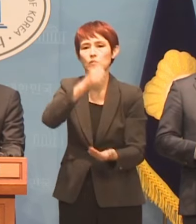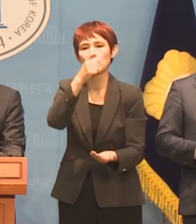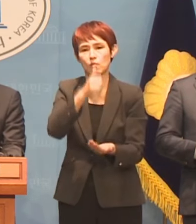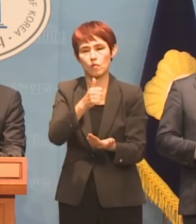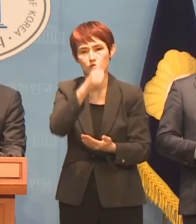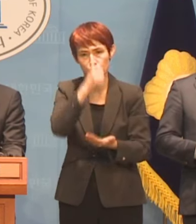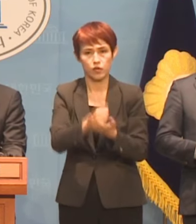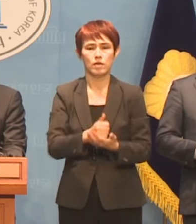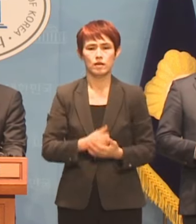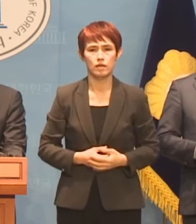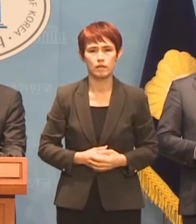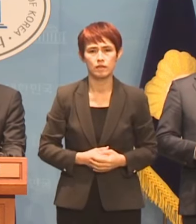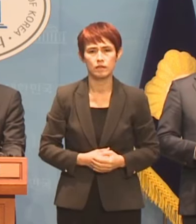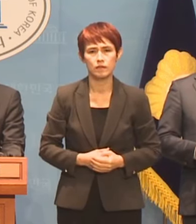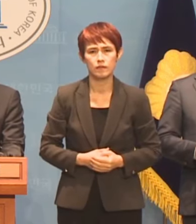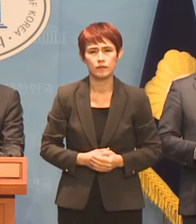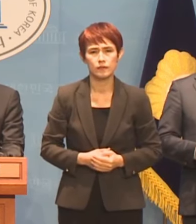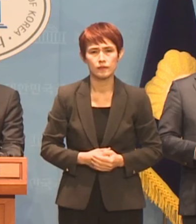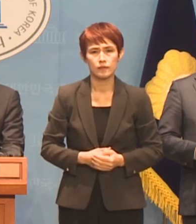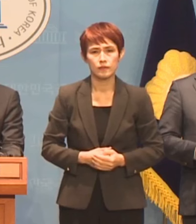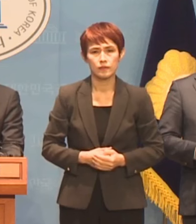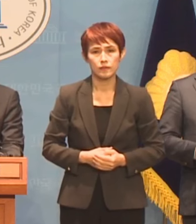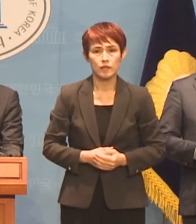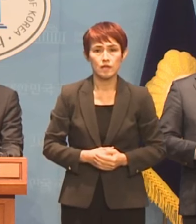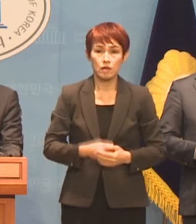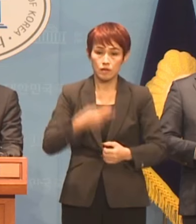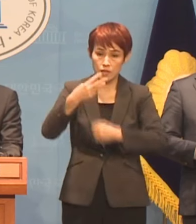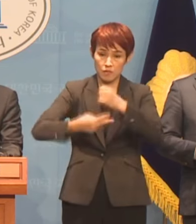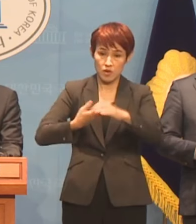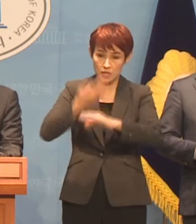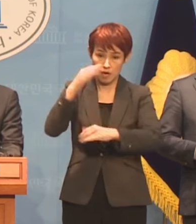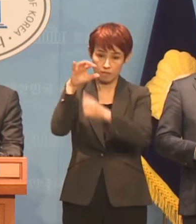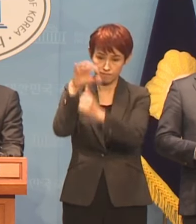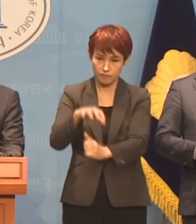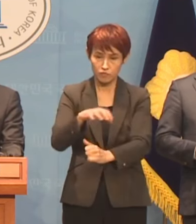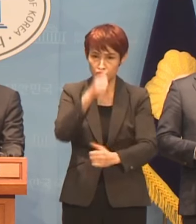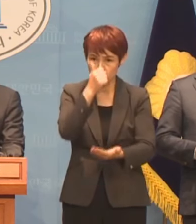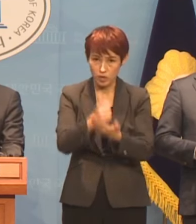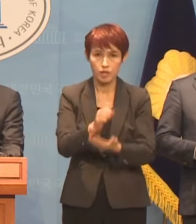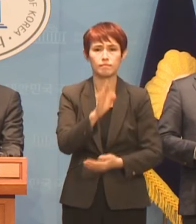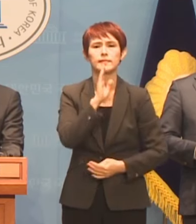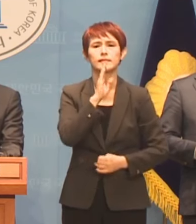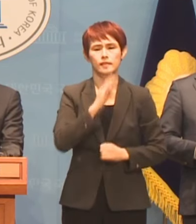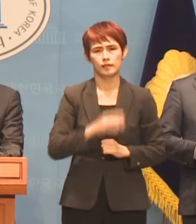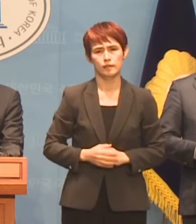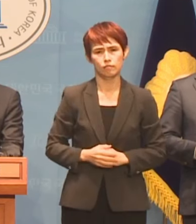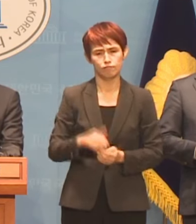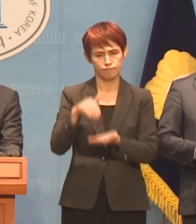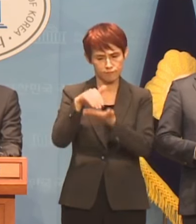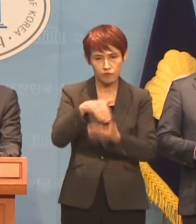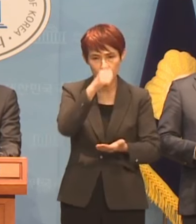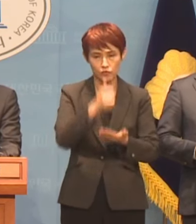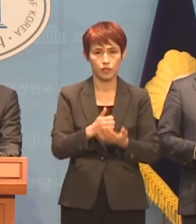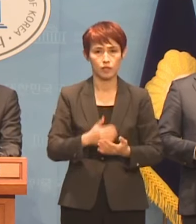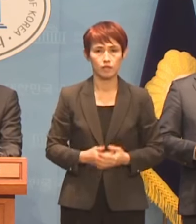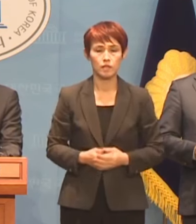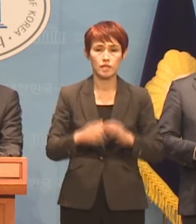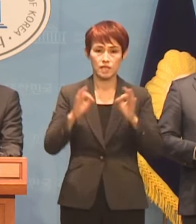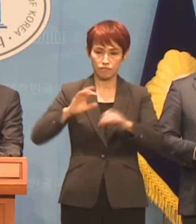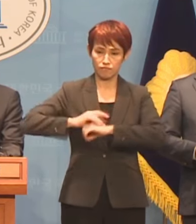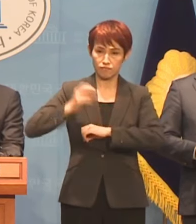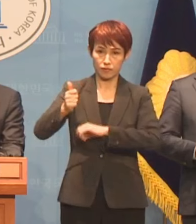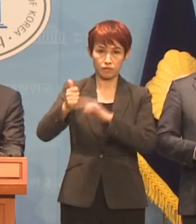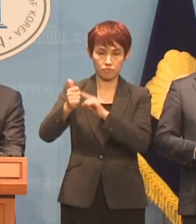예비 음모에 해당한다고 본다. 이 또한 3년 이상의 유기징역에 해당하는 중대한 범죄이다. 따라서 김용현